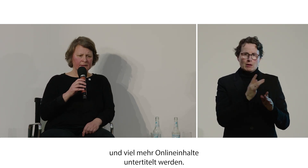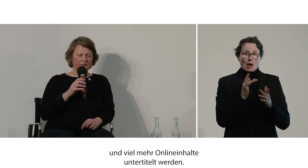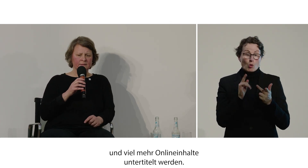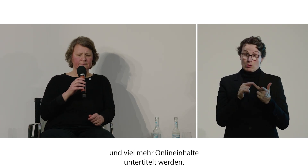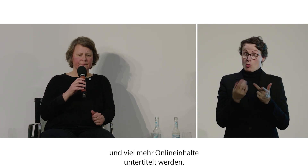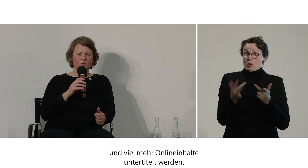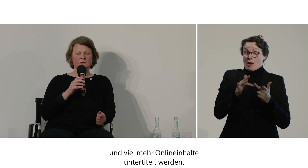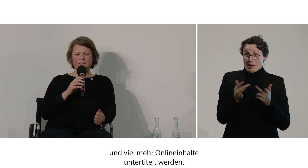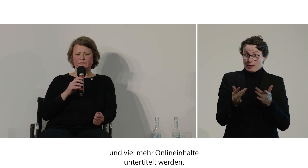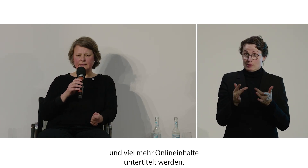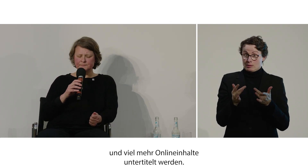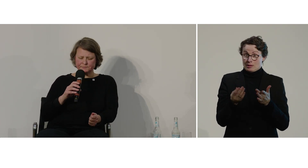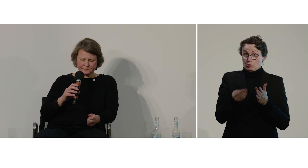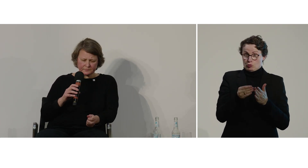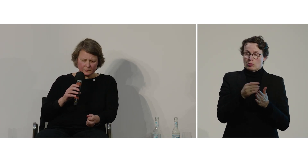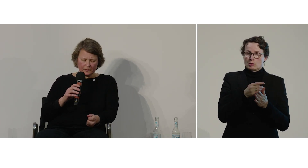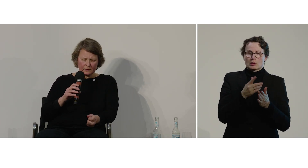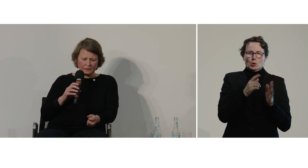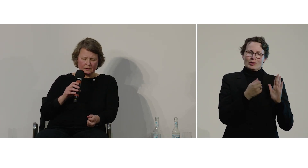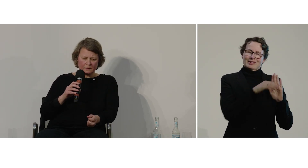untertitelt werden.